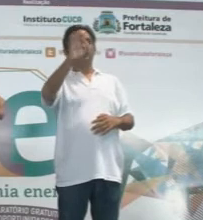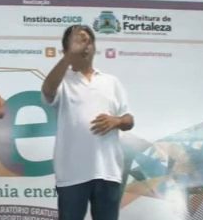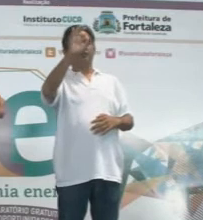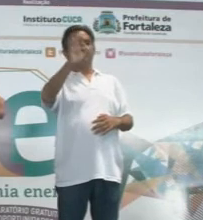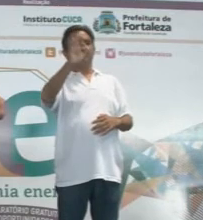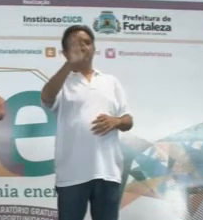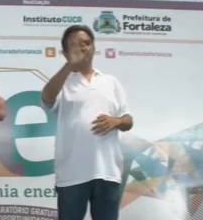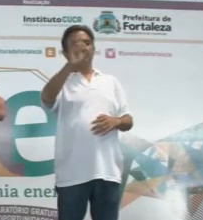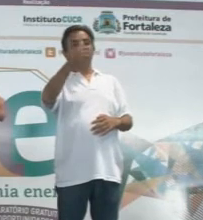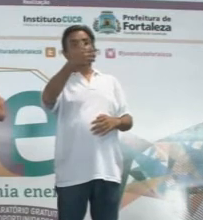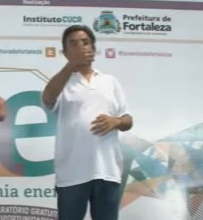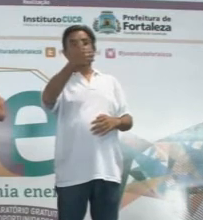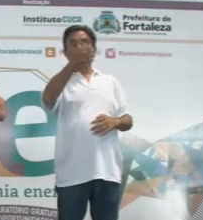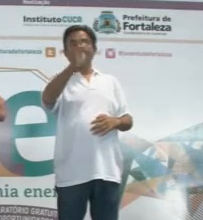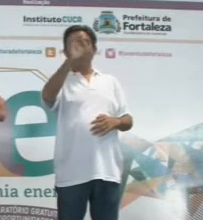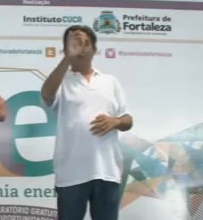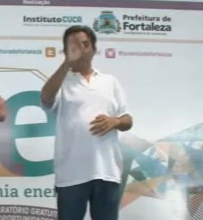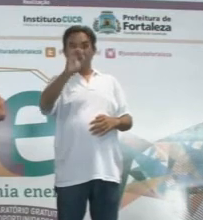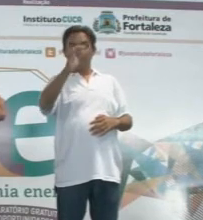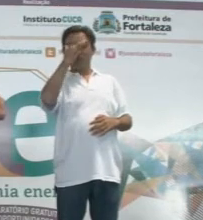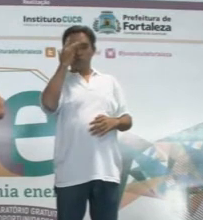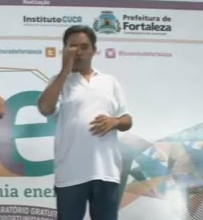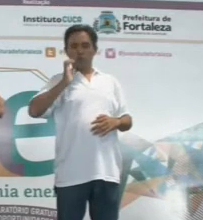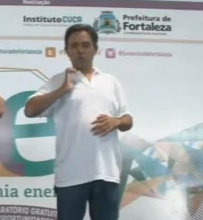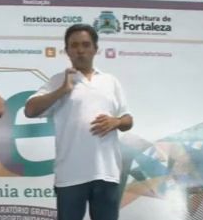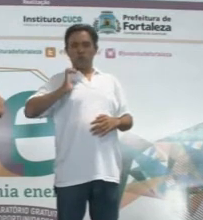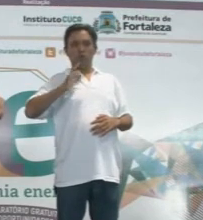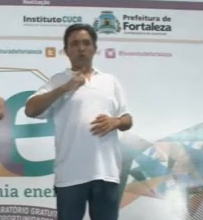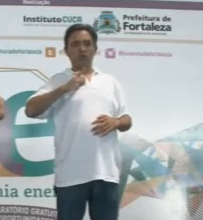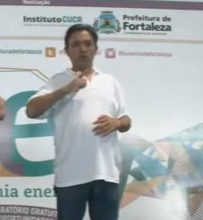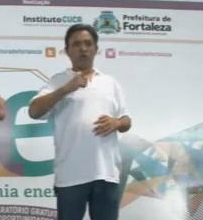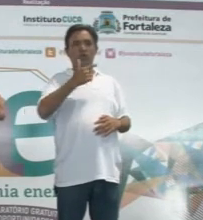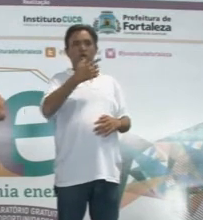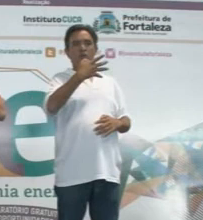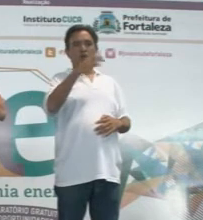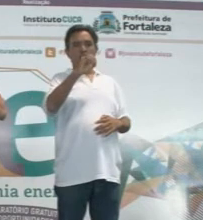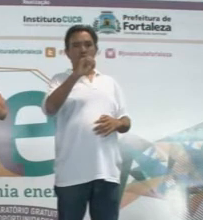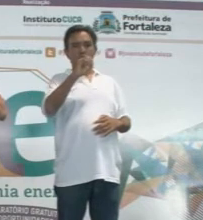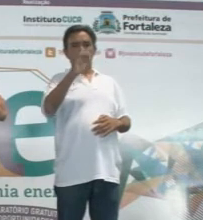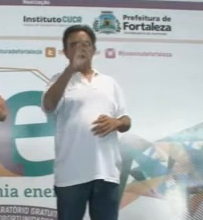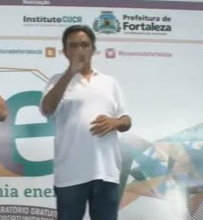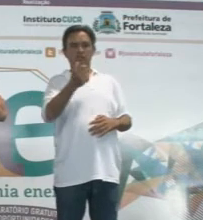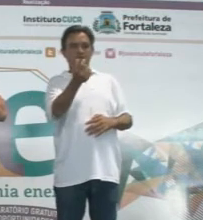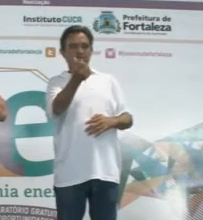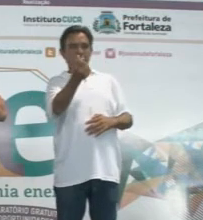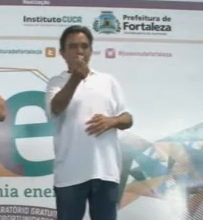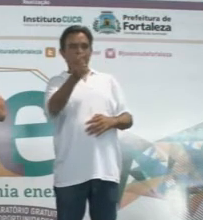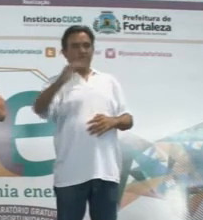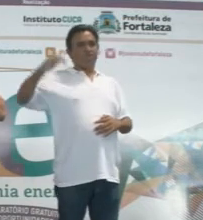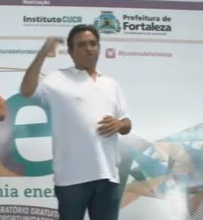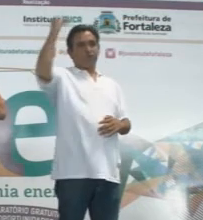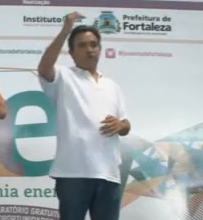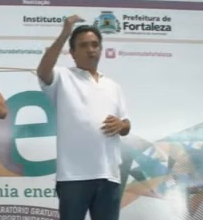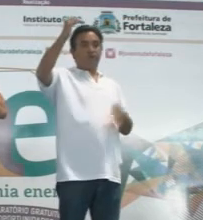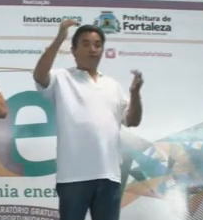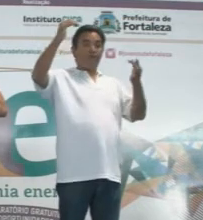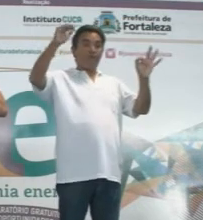riqueza. 10% da população brasileira fica com 40% da riqueza. Na França, 4% da